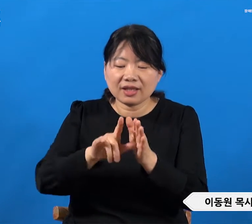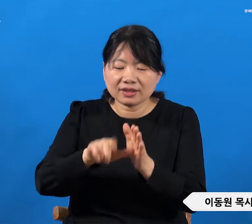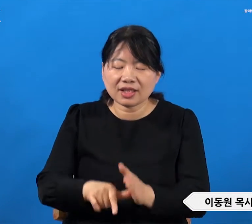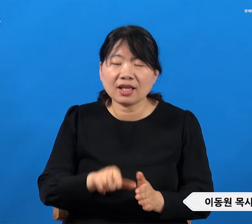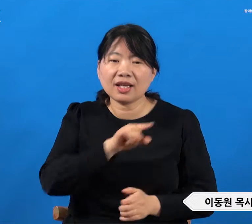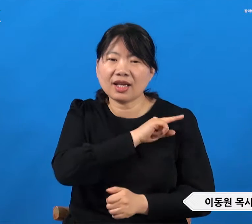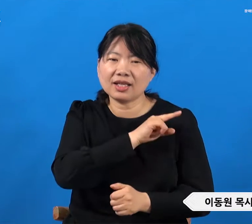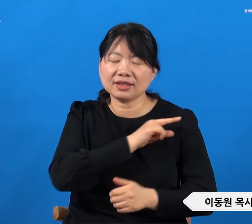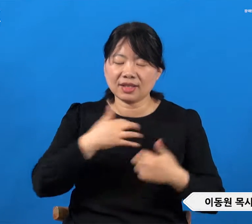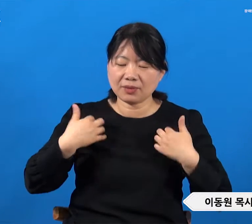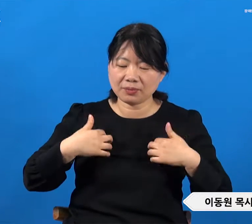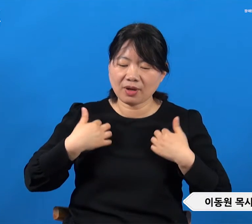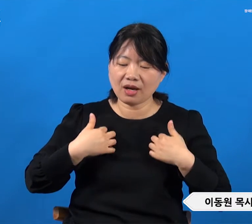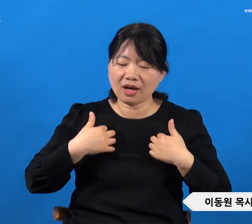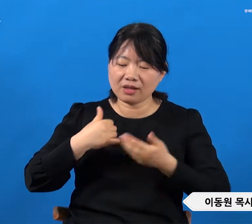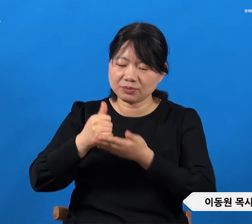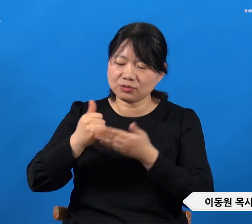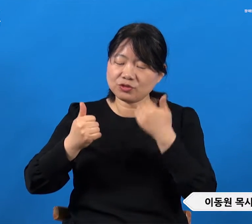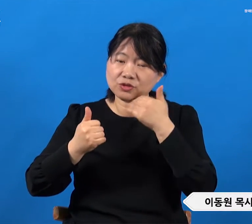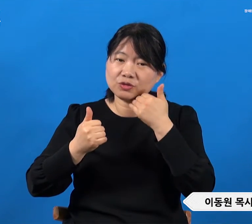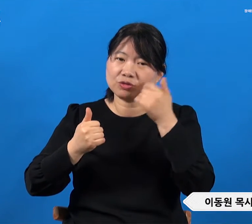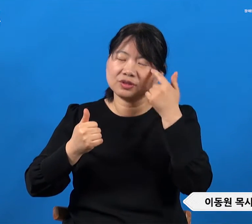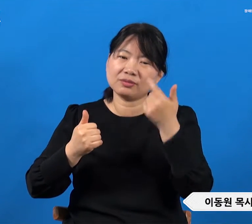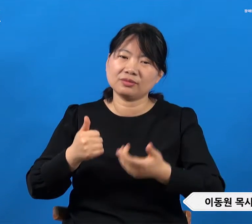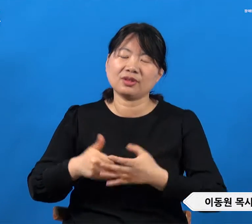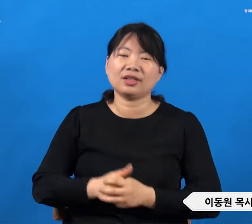때 가장 기뻐하는 분은 누구일까요?